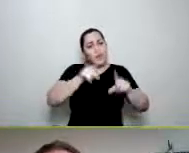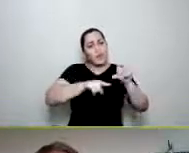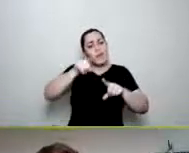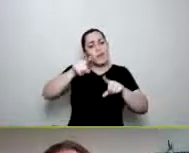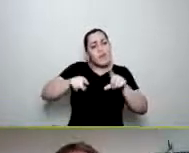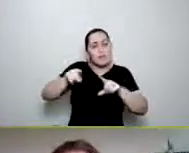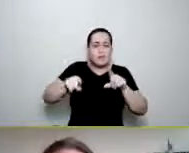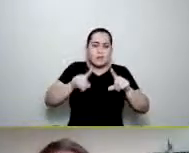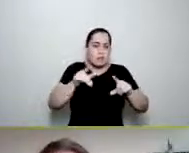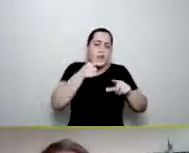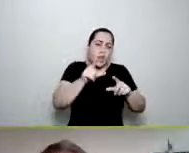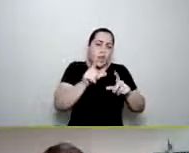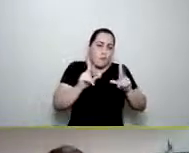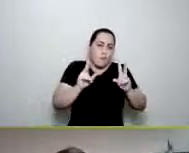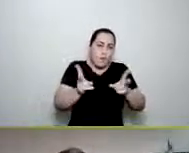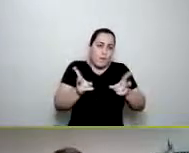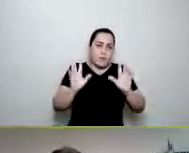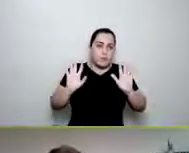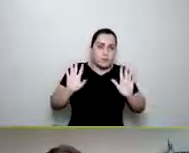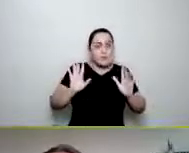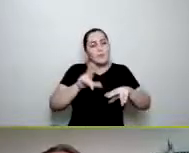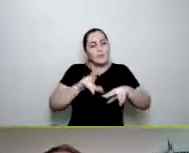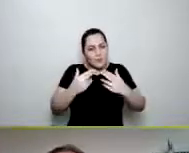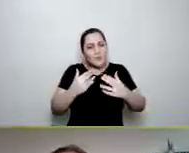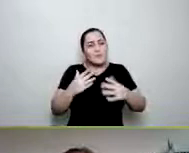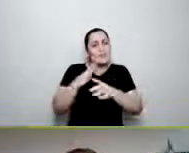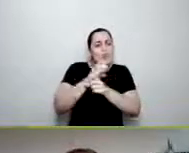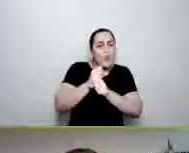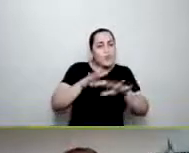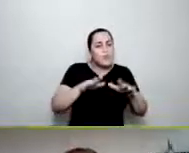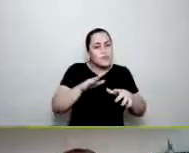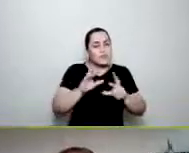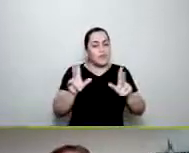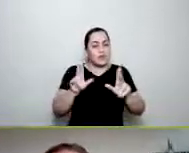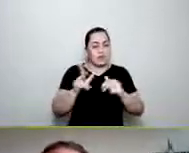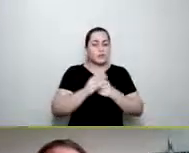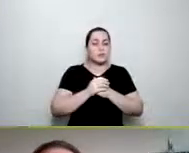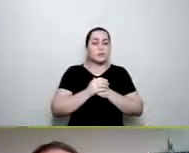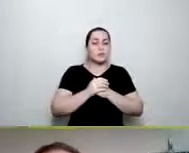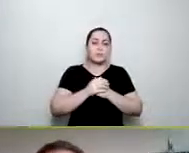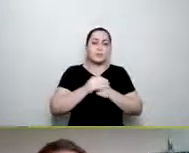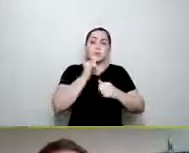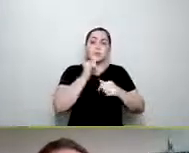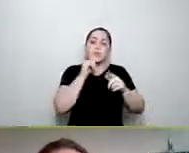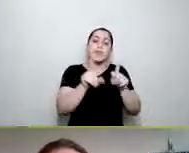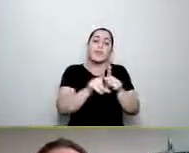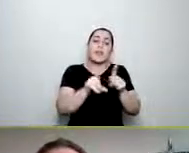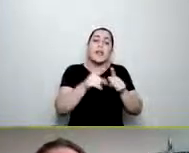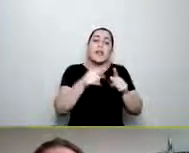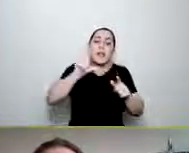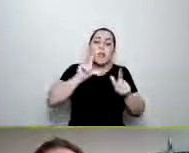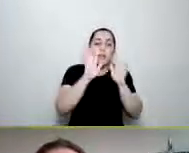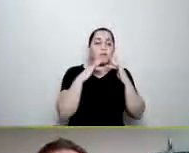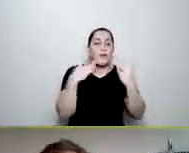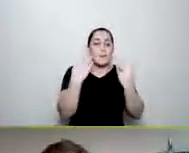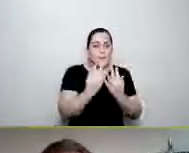língua. Então, há essas contagens diferentes. Também as línguas vêm em famílias, né?